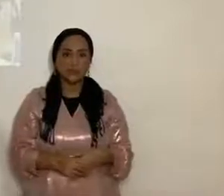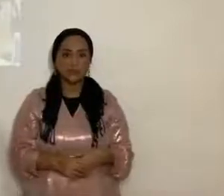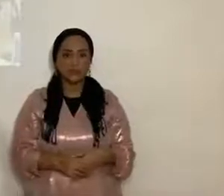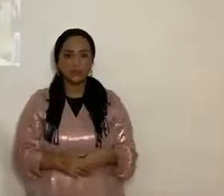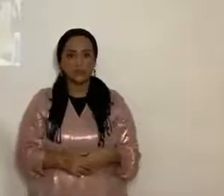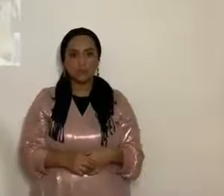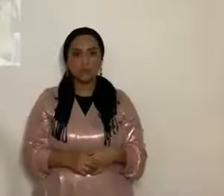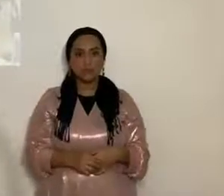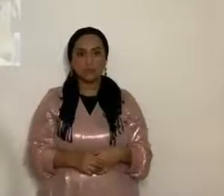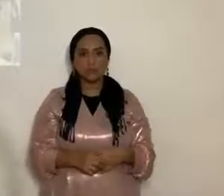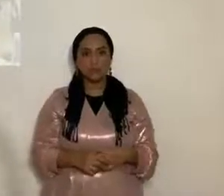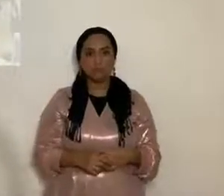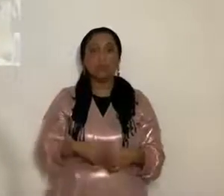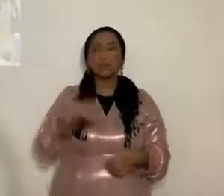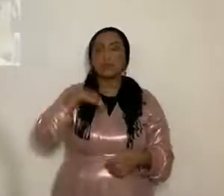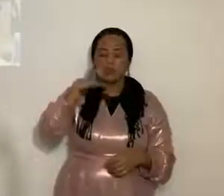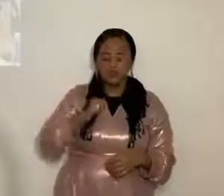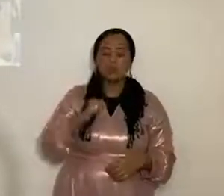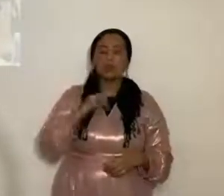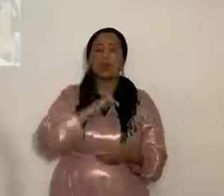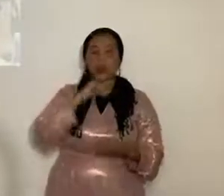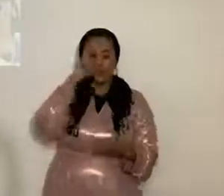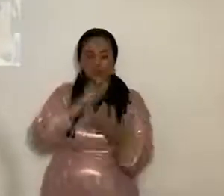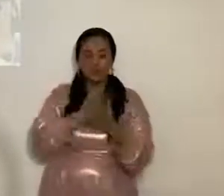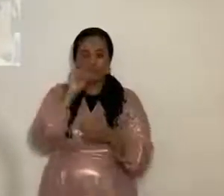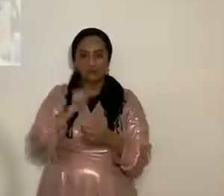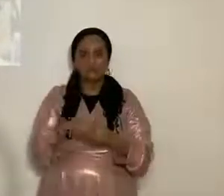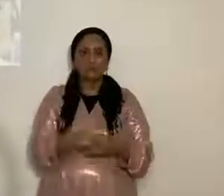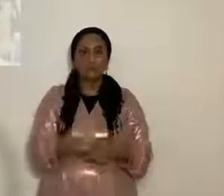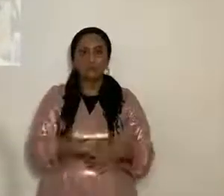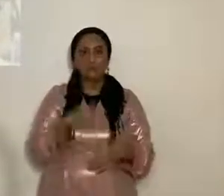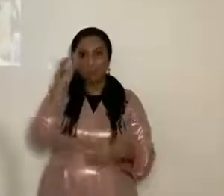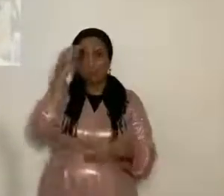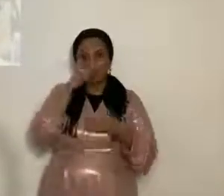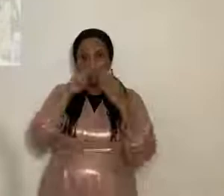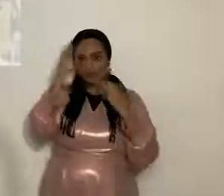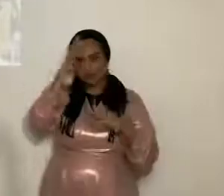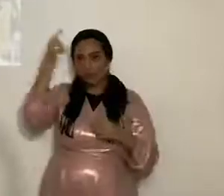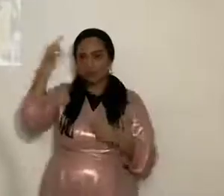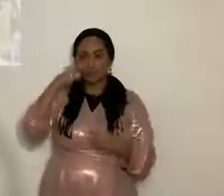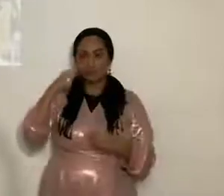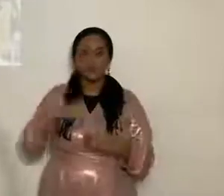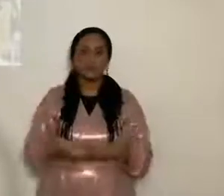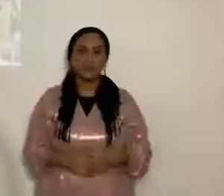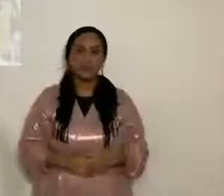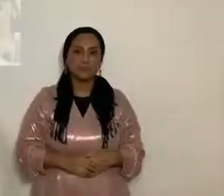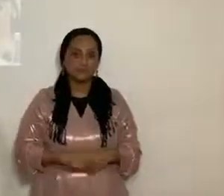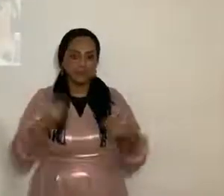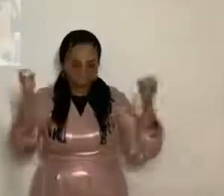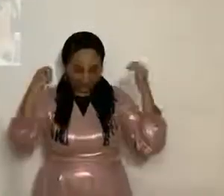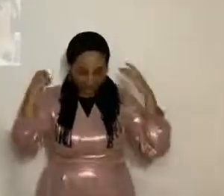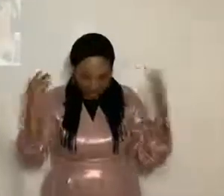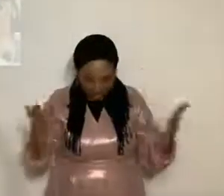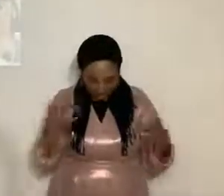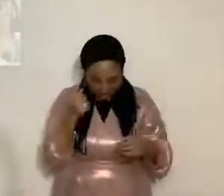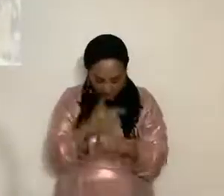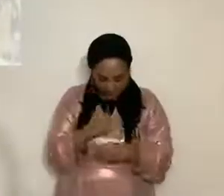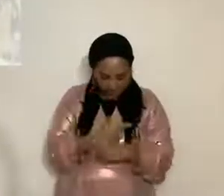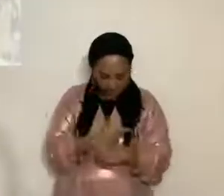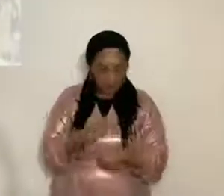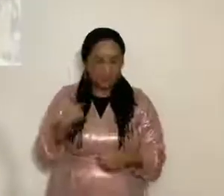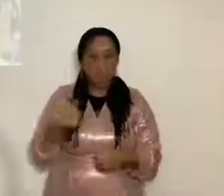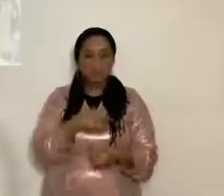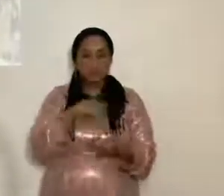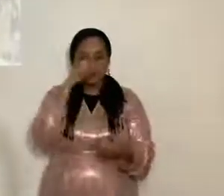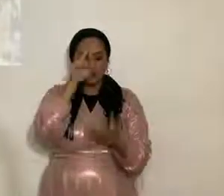Hasta pasa uno saliva. Sí lo creo. Sí lo creo. Porque el Eterno lo pregunta. Aleluya. Aleluya, amados Sahim. Lo